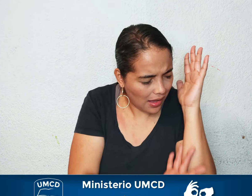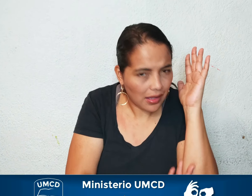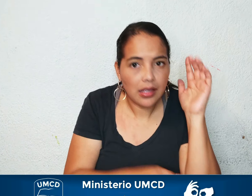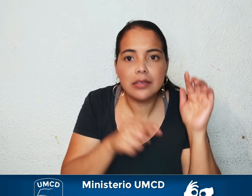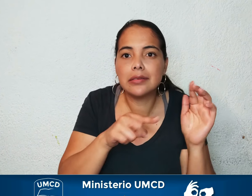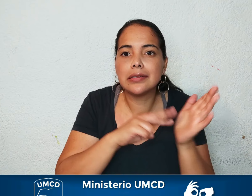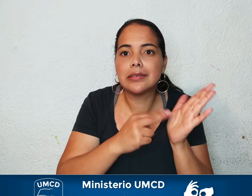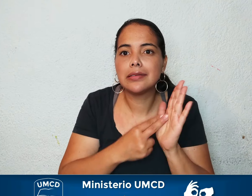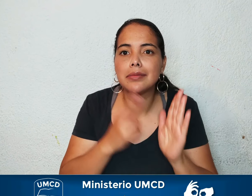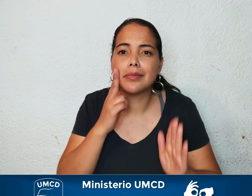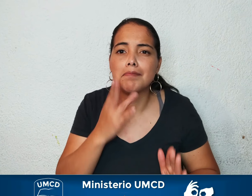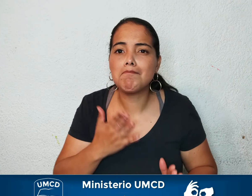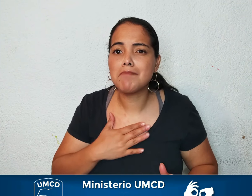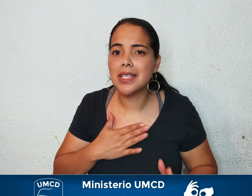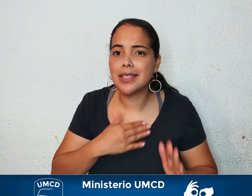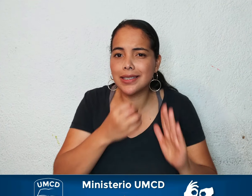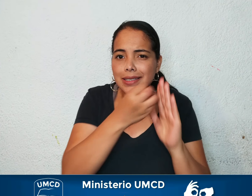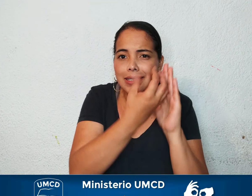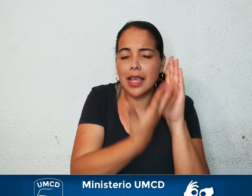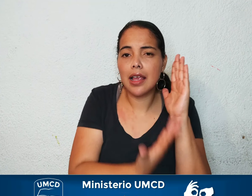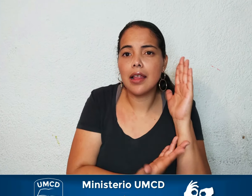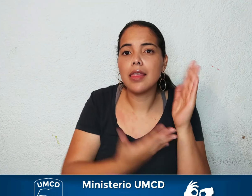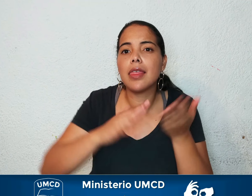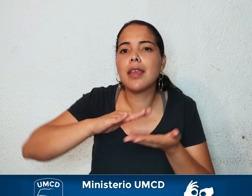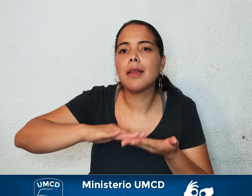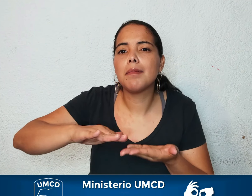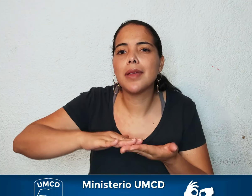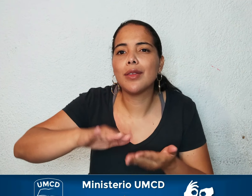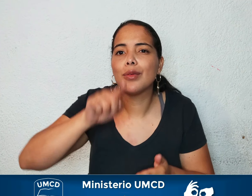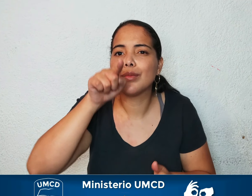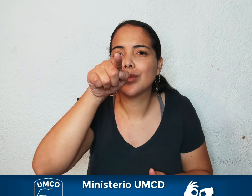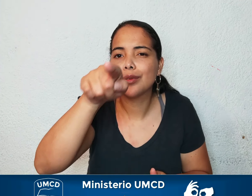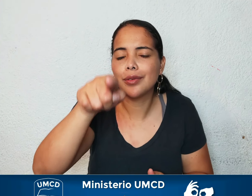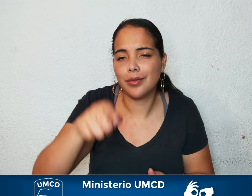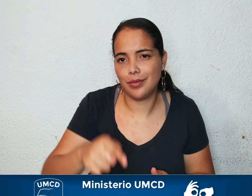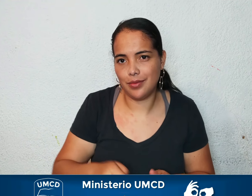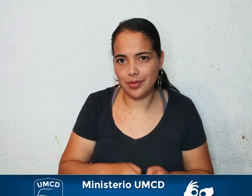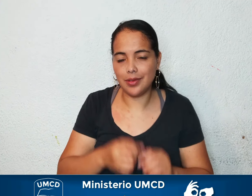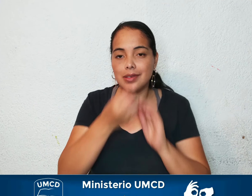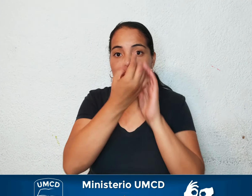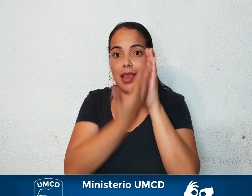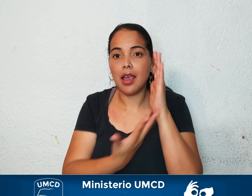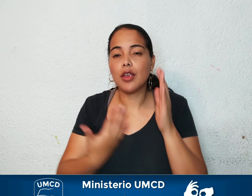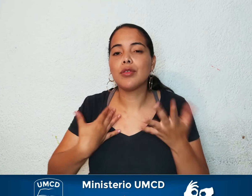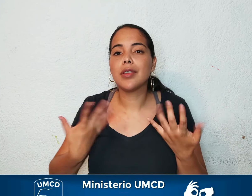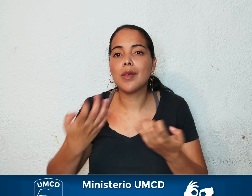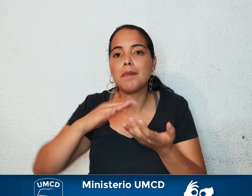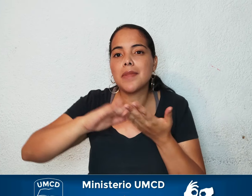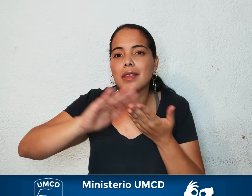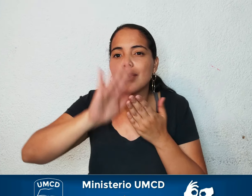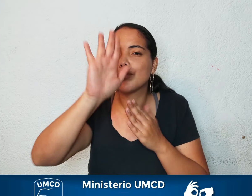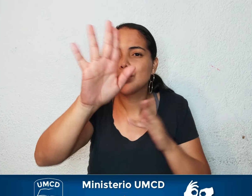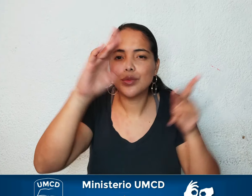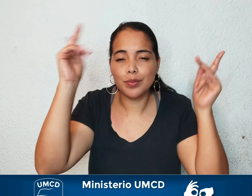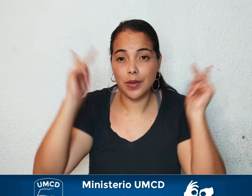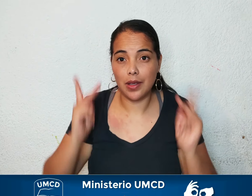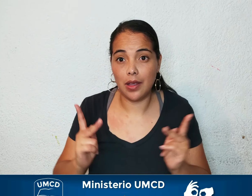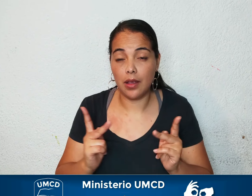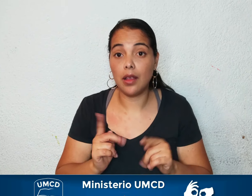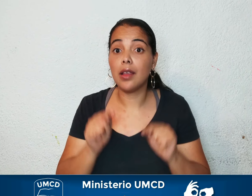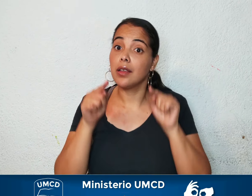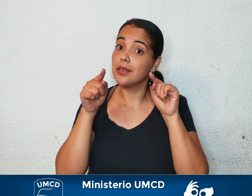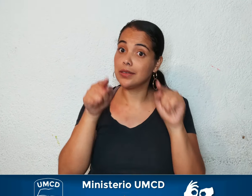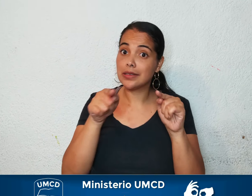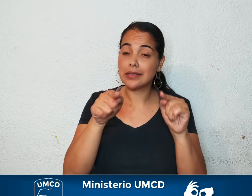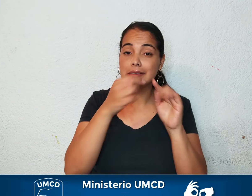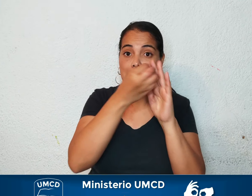bebed de ella. Esta es mi sangre, la sangre que es derramada para el perdón de vuestros pecados. Y